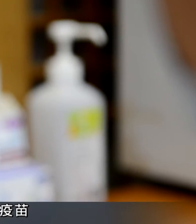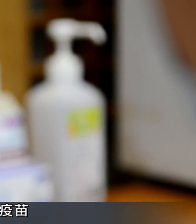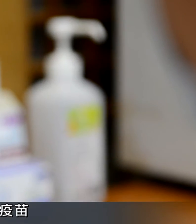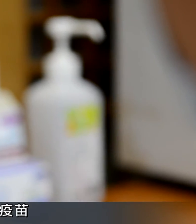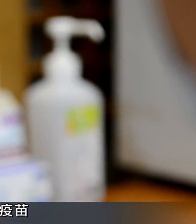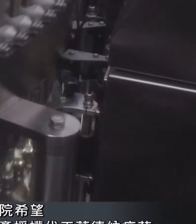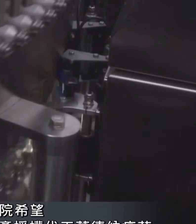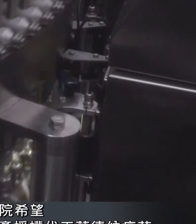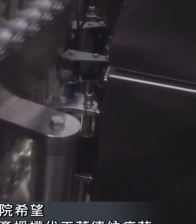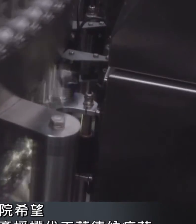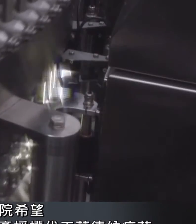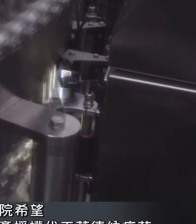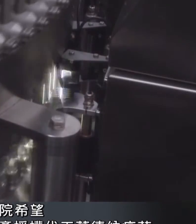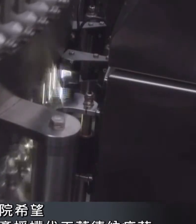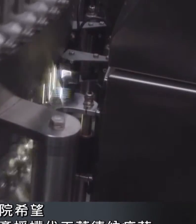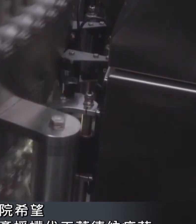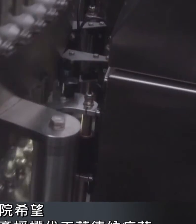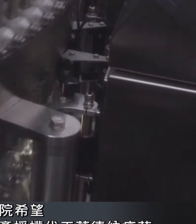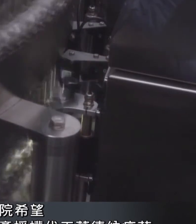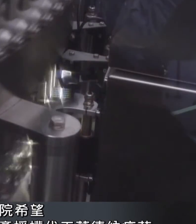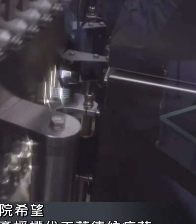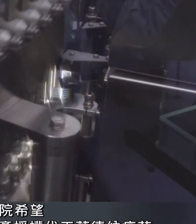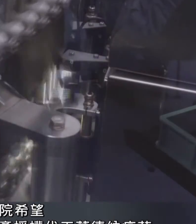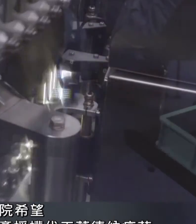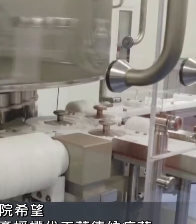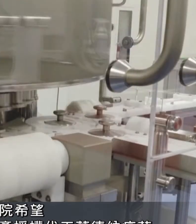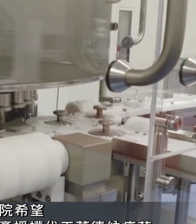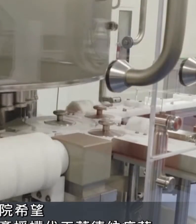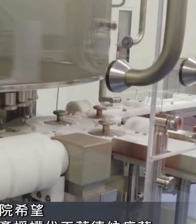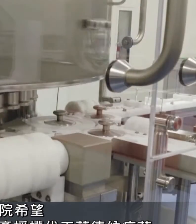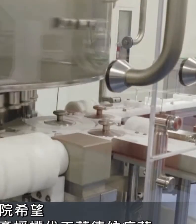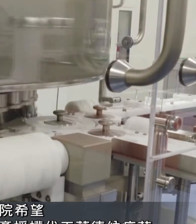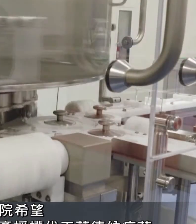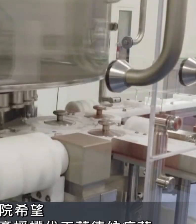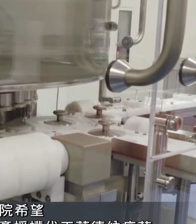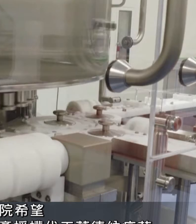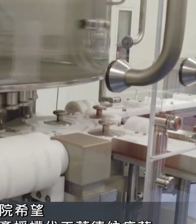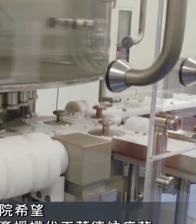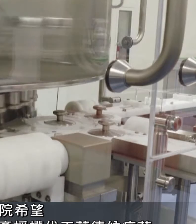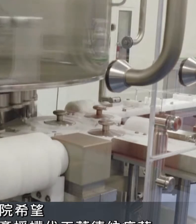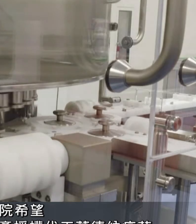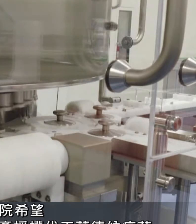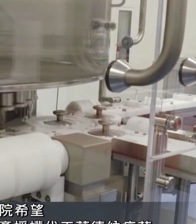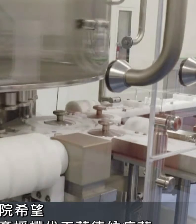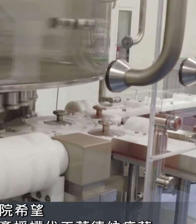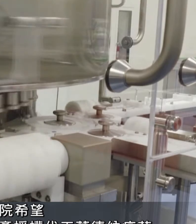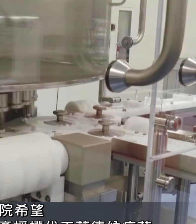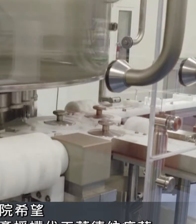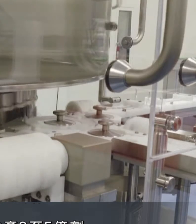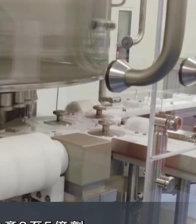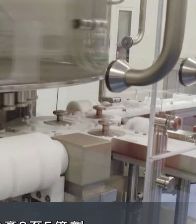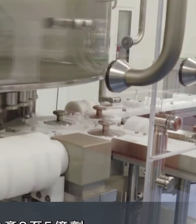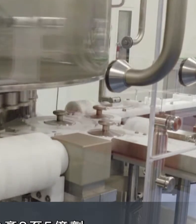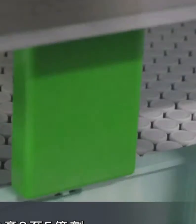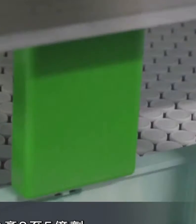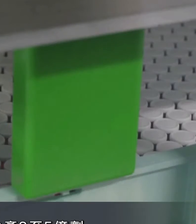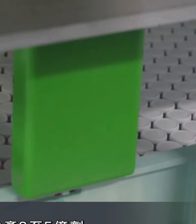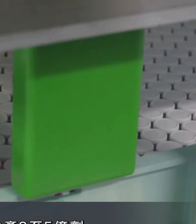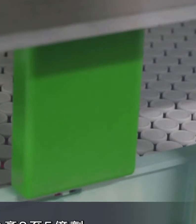外，外传国家卫生研究院希望取得 mRNA 疫苗量产授权代工莫德纳疫苗，未来若能顺利签